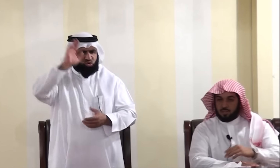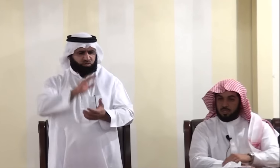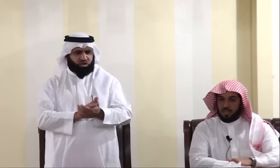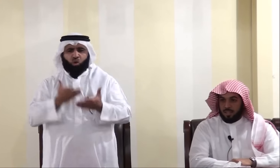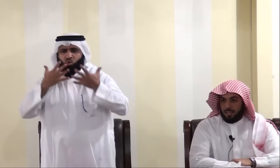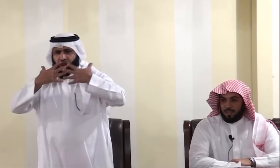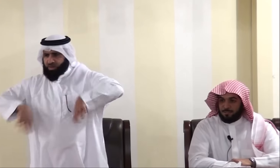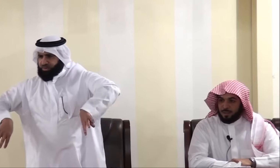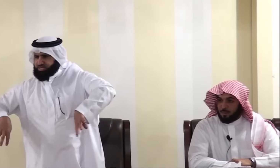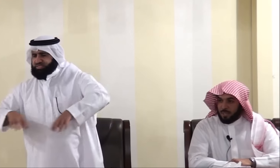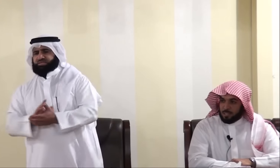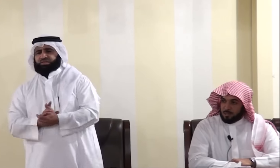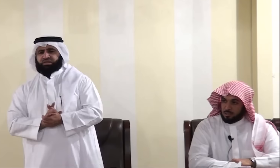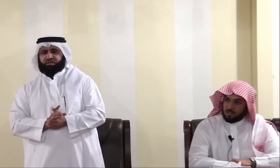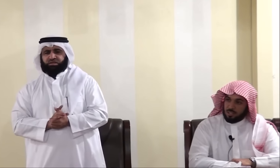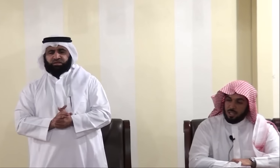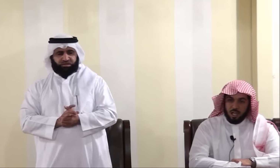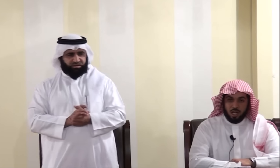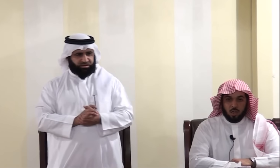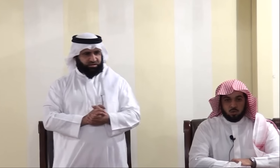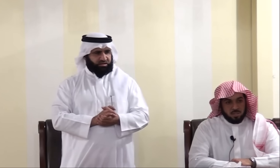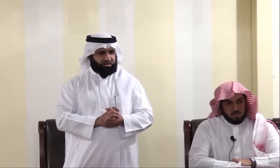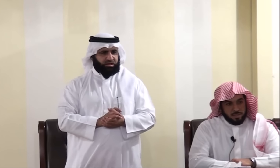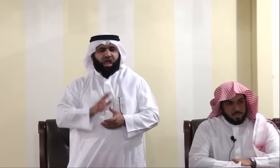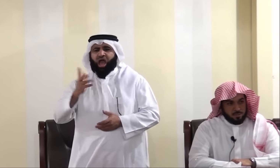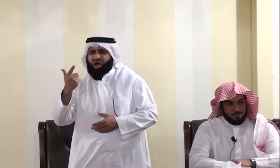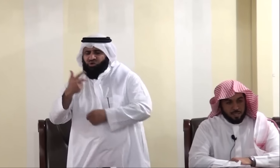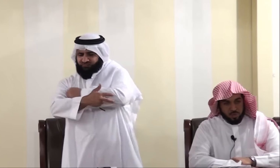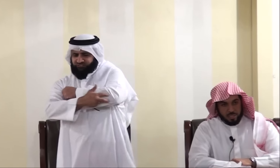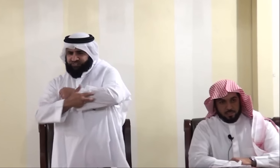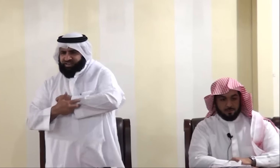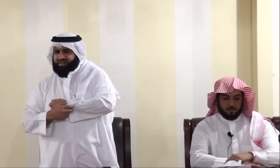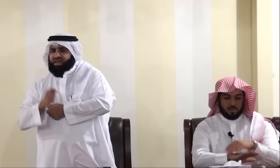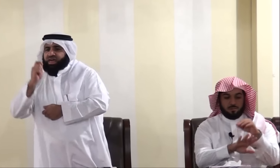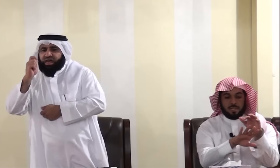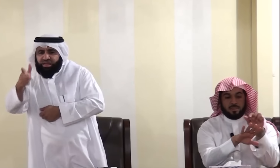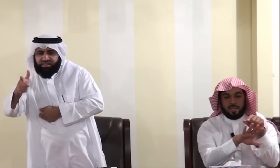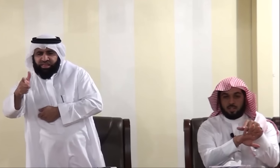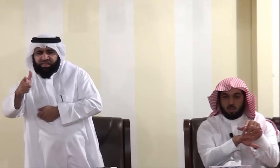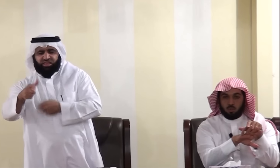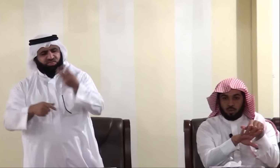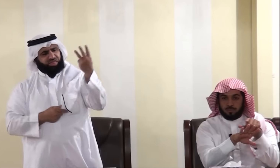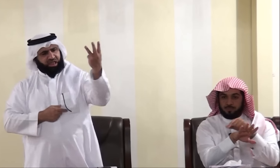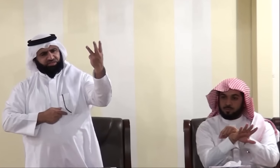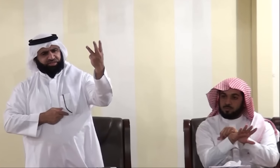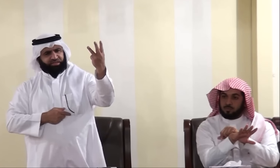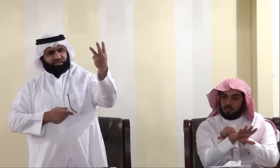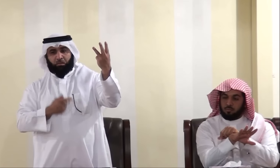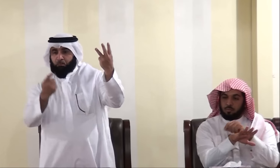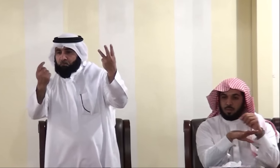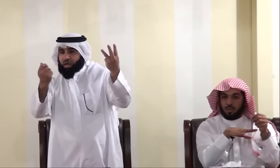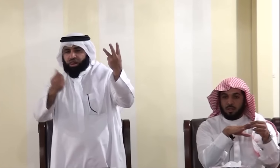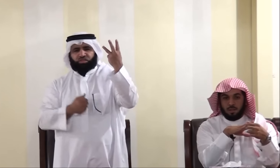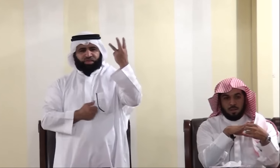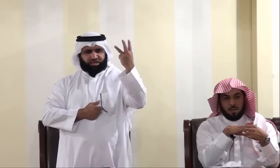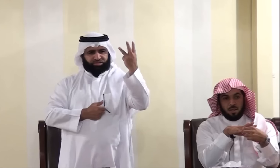لبست فأبليت، أو تصدقت فأمضيت. فهي ثلاثة أمور: